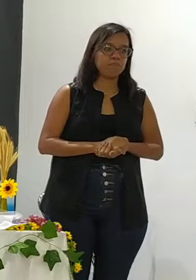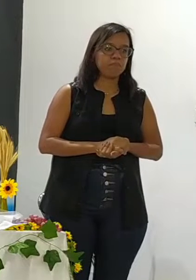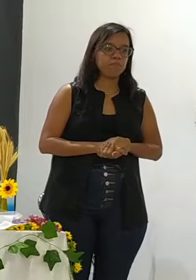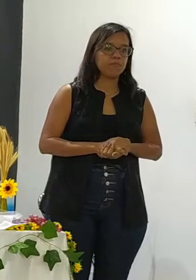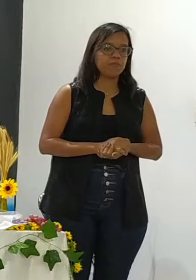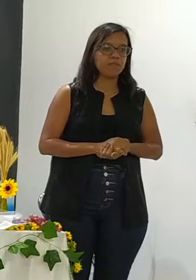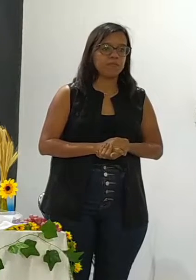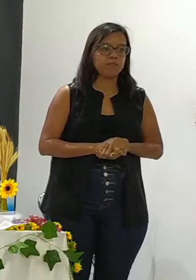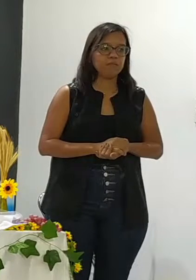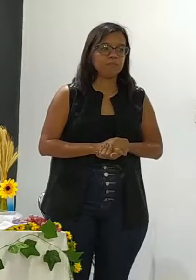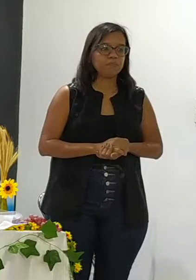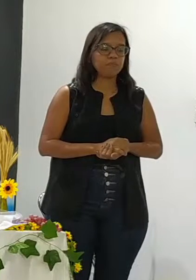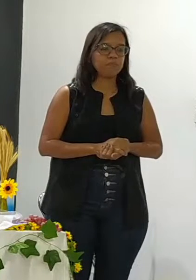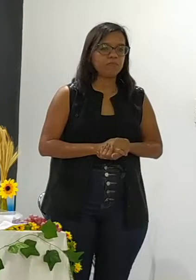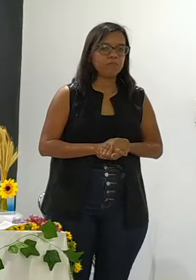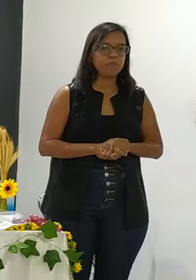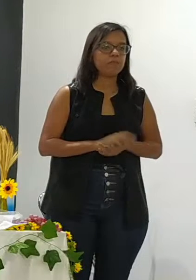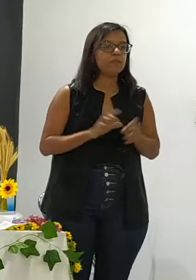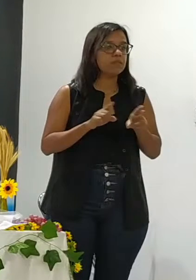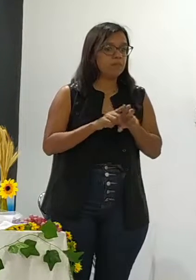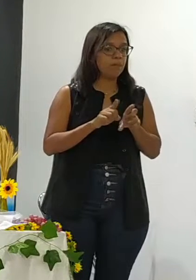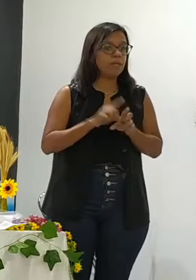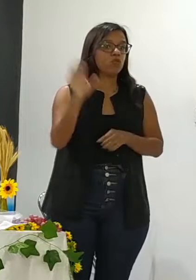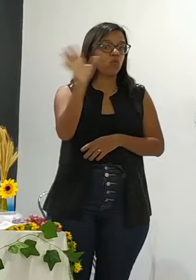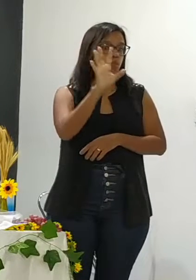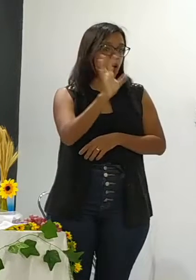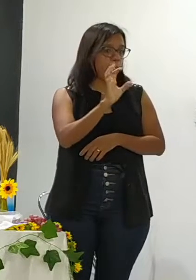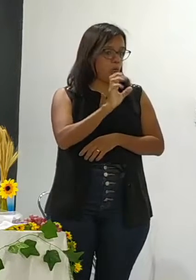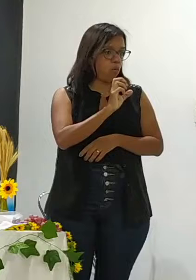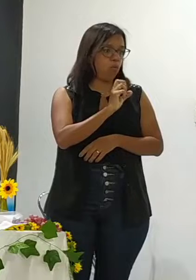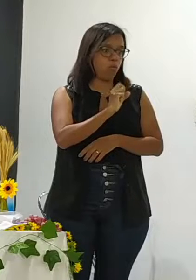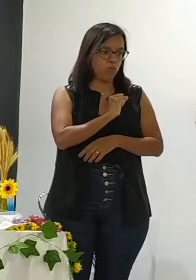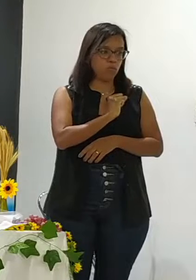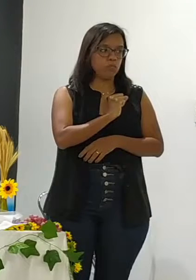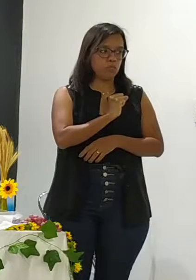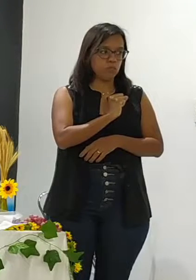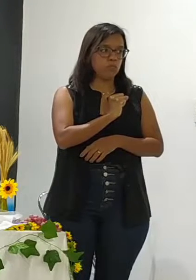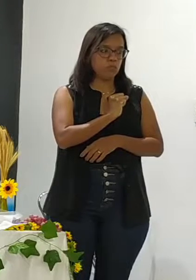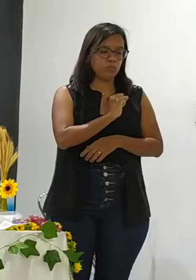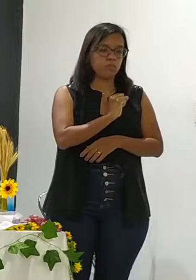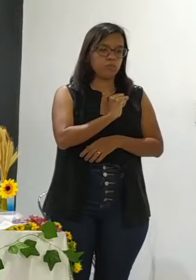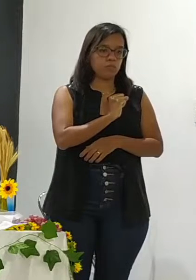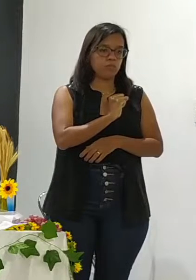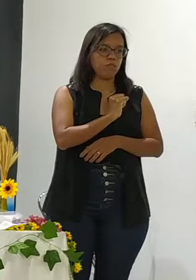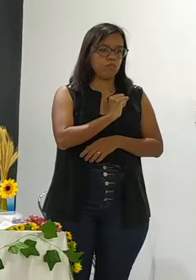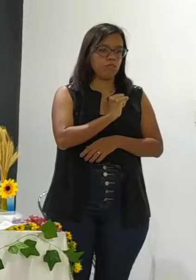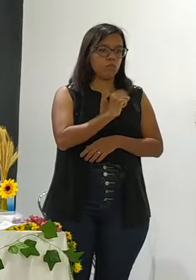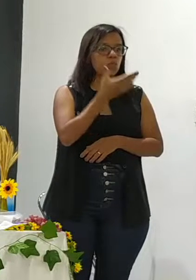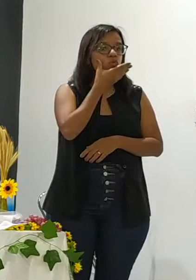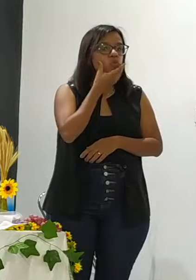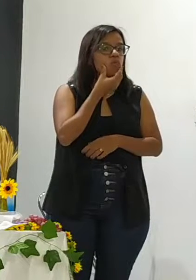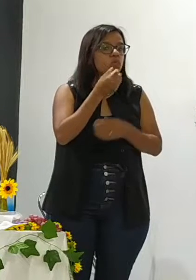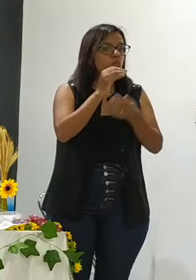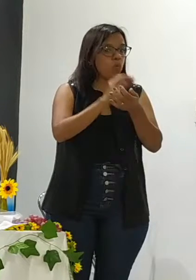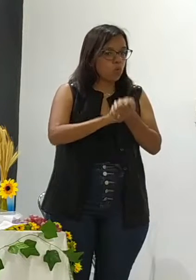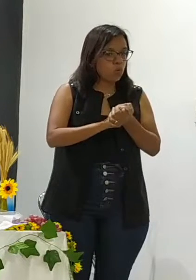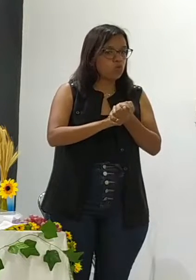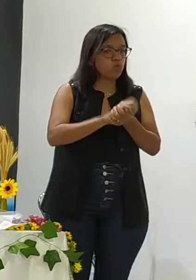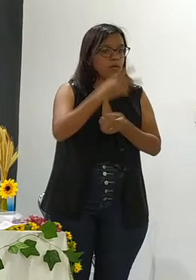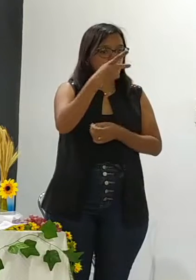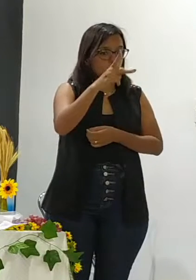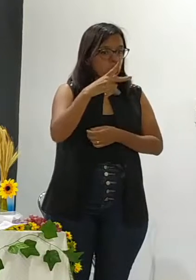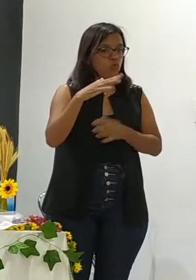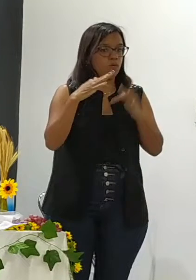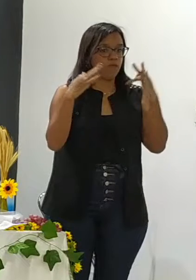família e fala muito sobre o amor, né? Do esposo pela sua